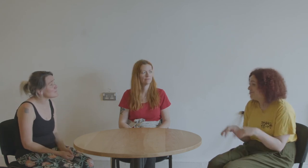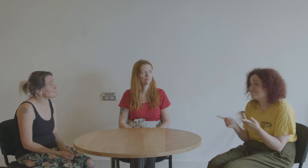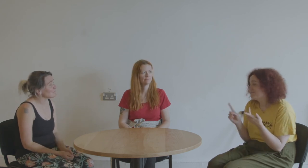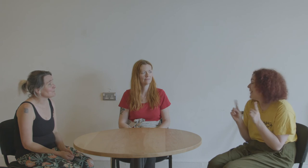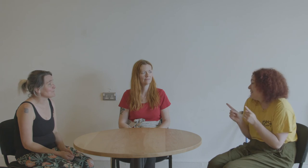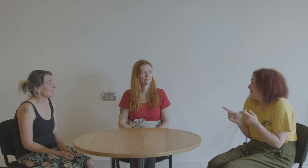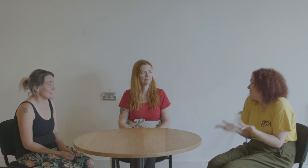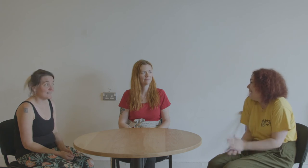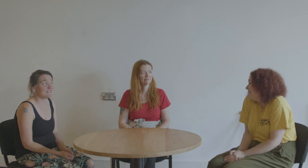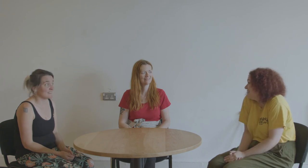Ychydig.